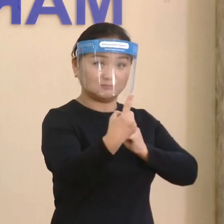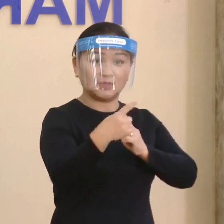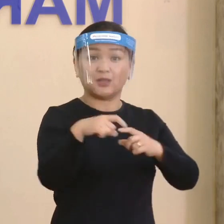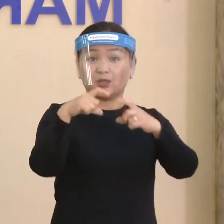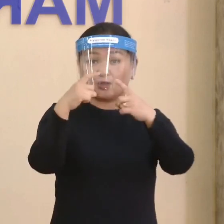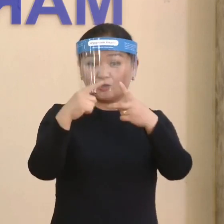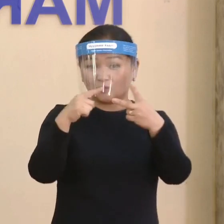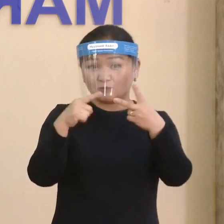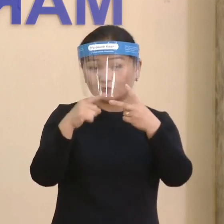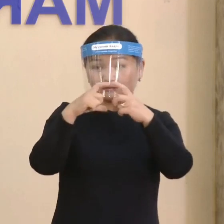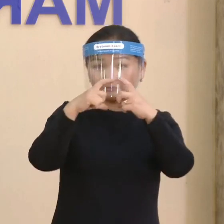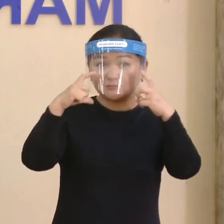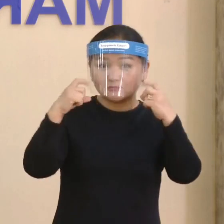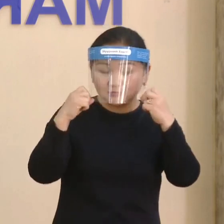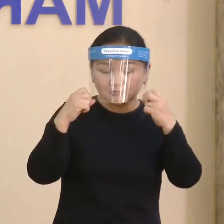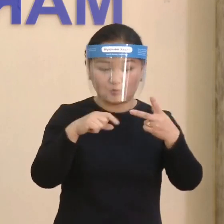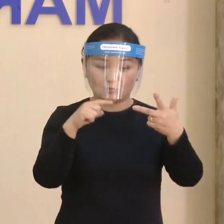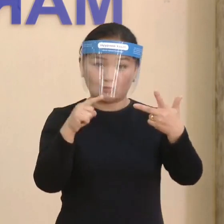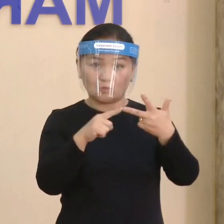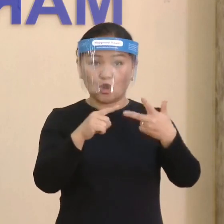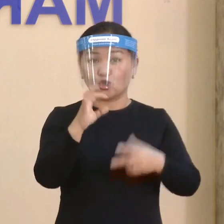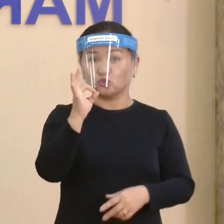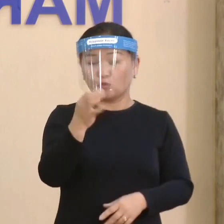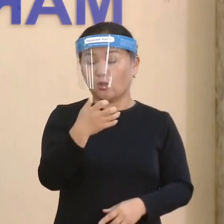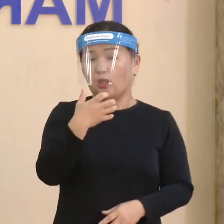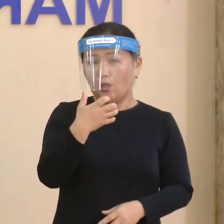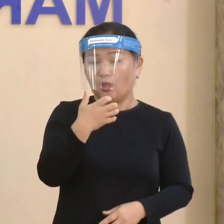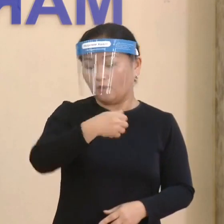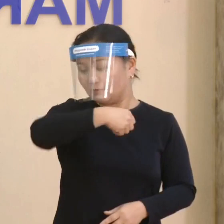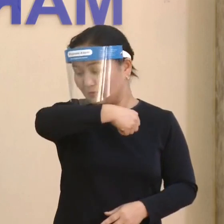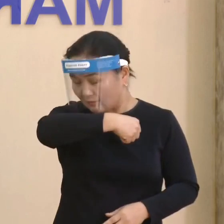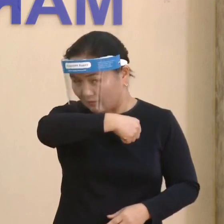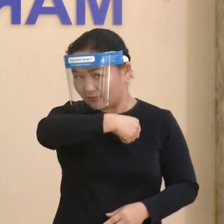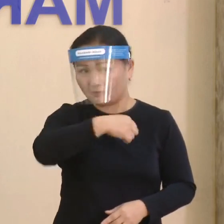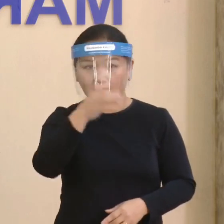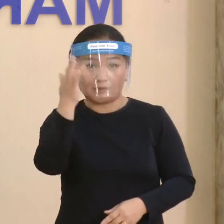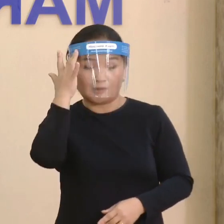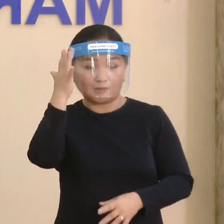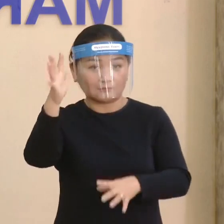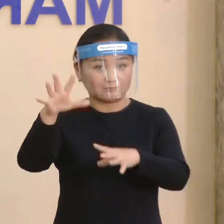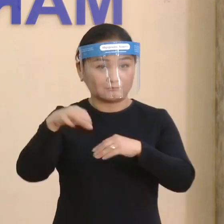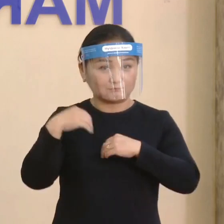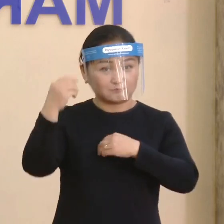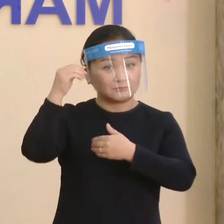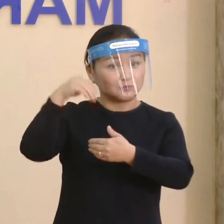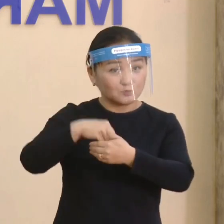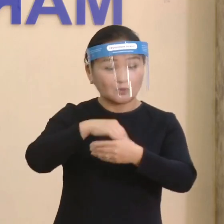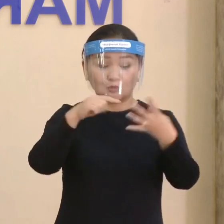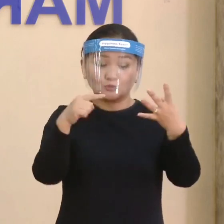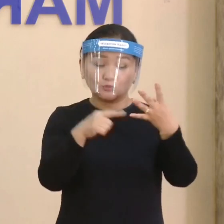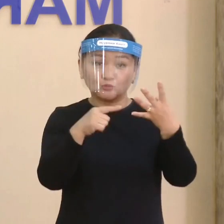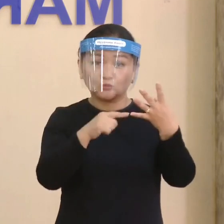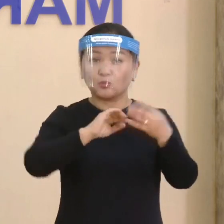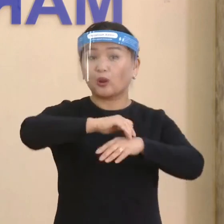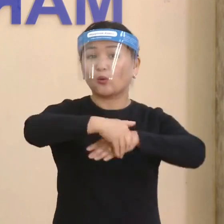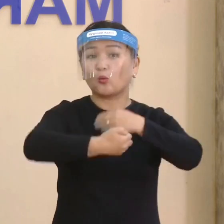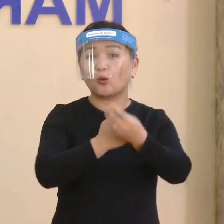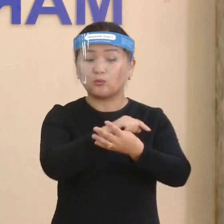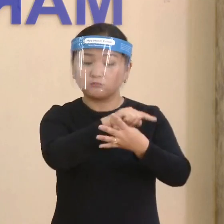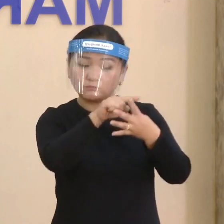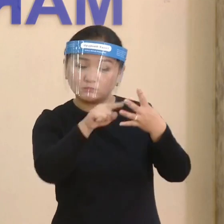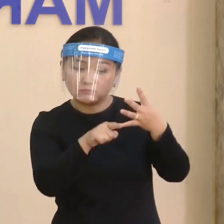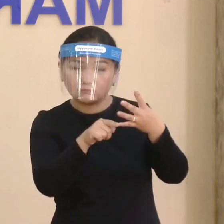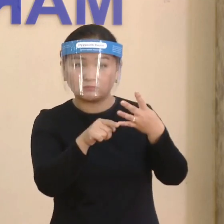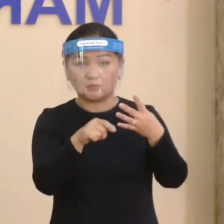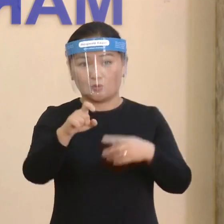зүүх, 3-дугаарт нь зөв ханиаж найтах арга дадлыг эзэмшиж хөвшүүлэх, 4-дугаарт нь гараа сайн гоох гэсэн энэ одоо